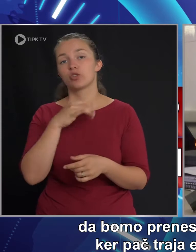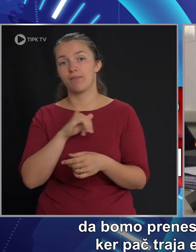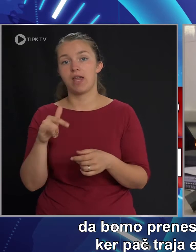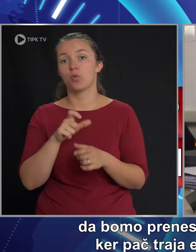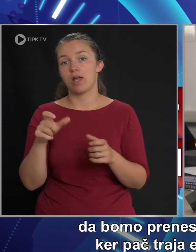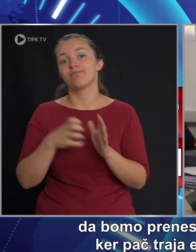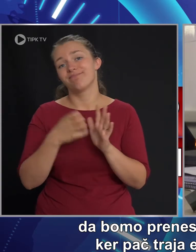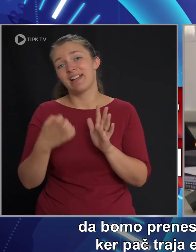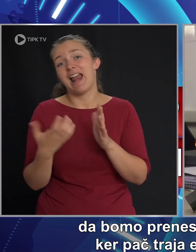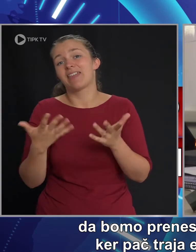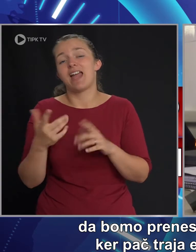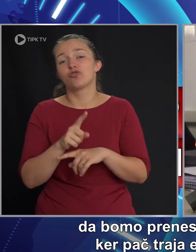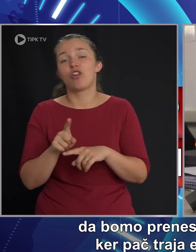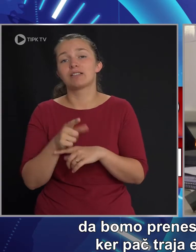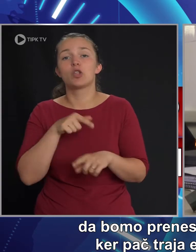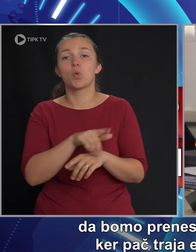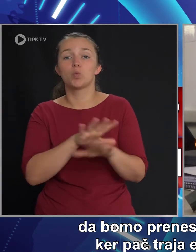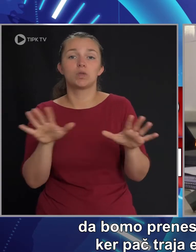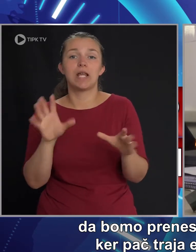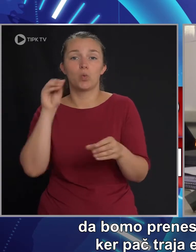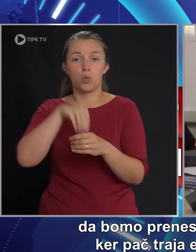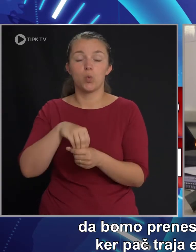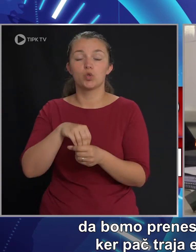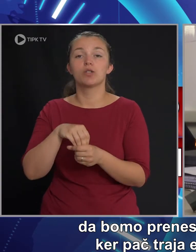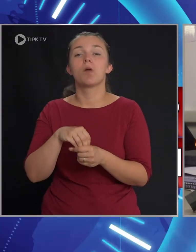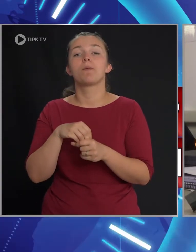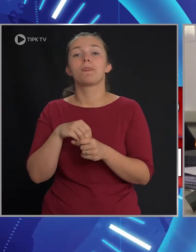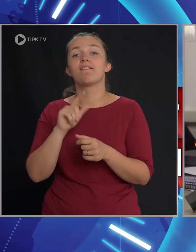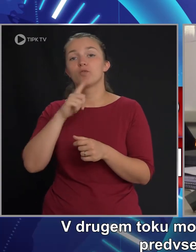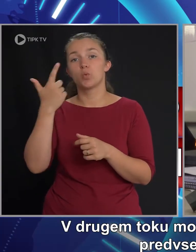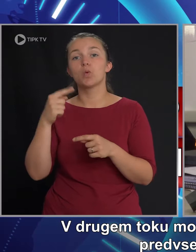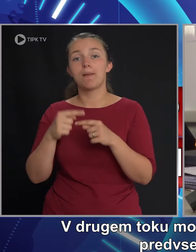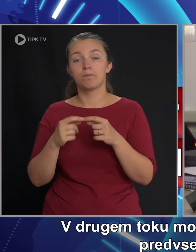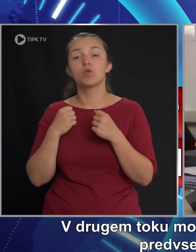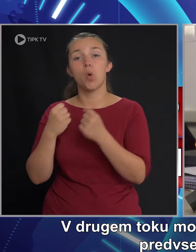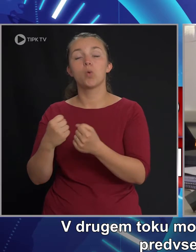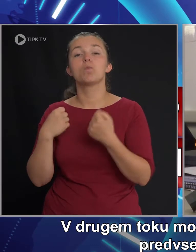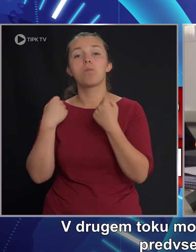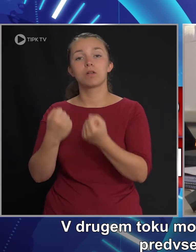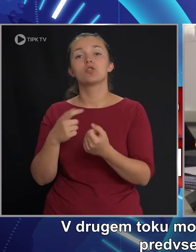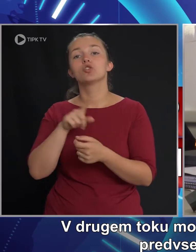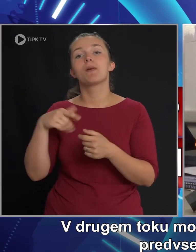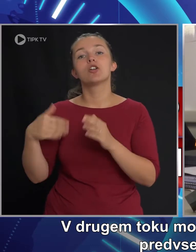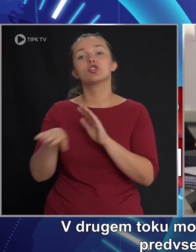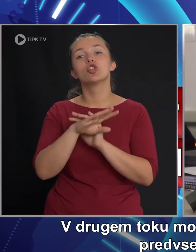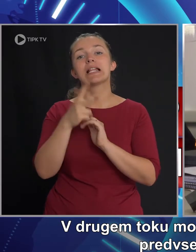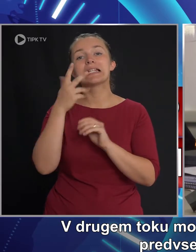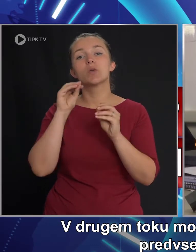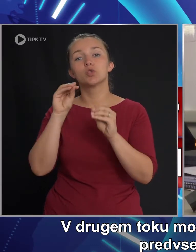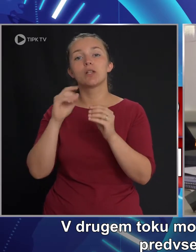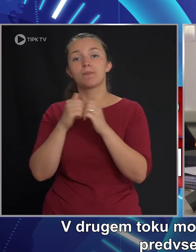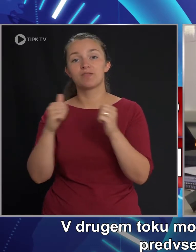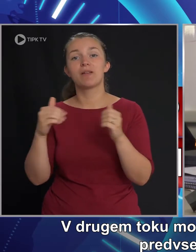šolskem letu, ker pač traja en čas, da to vse vključimo. V drugem toku mobilnosti so pa odšli